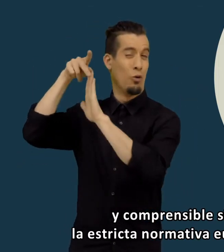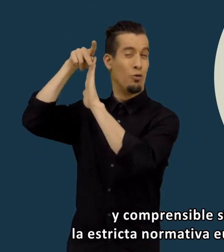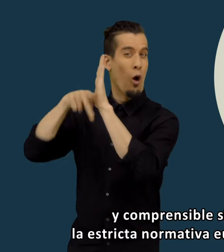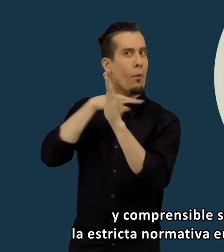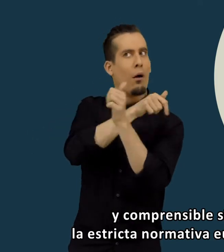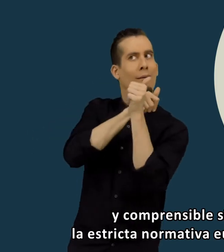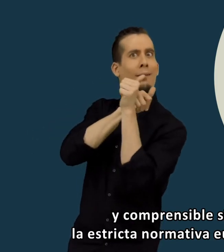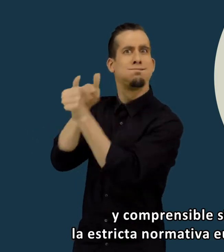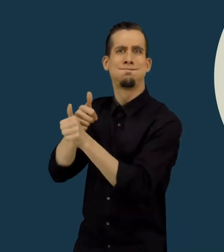usuarios